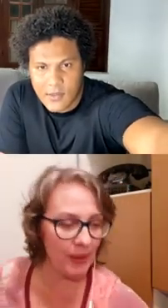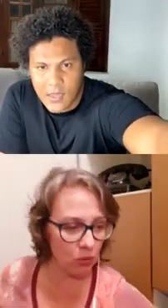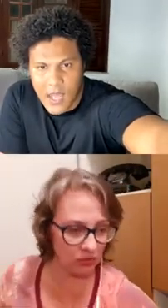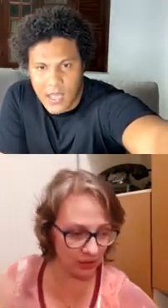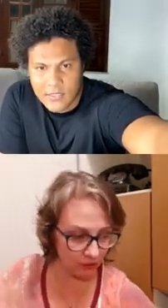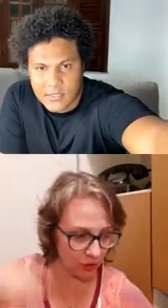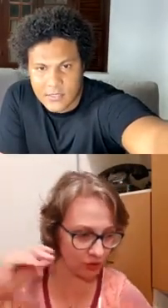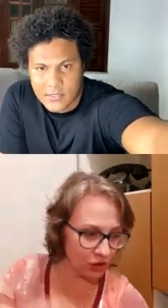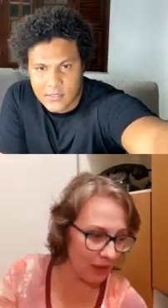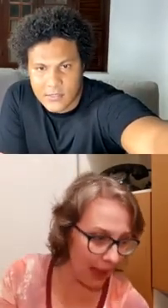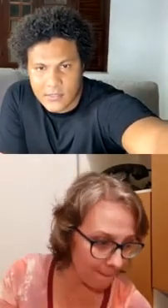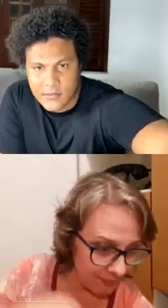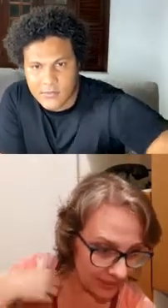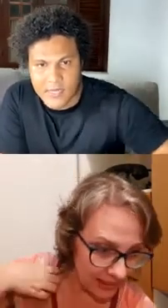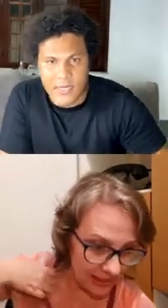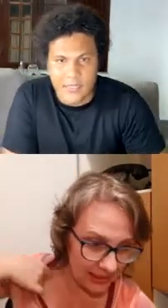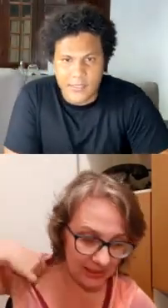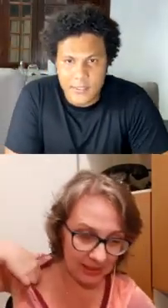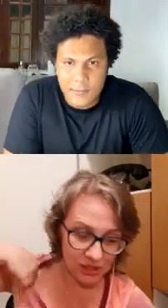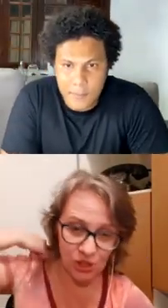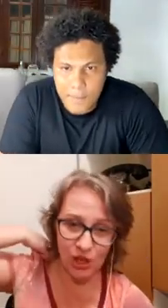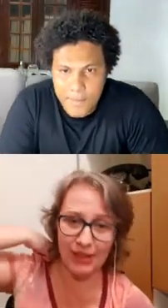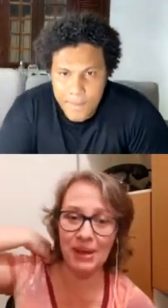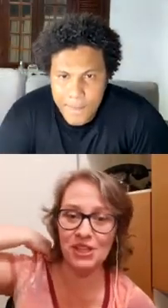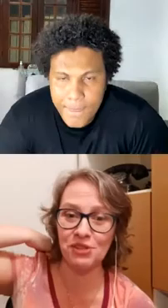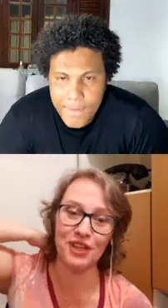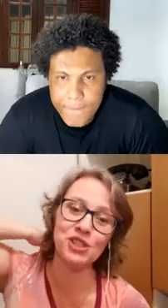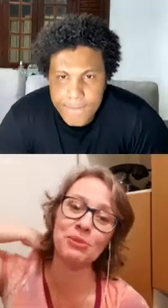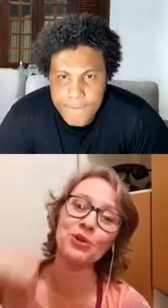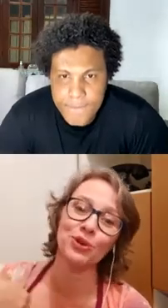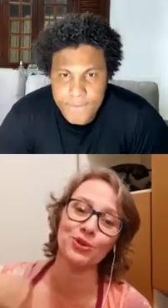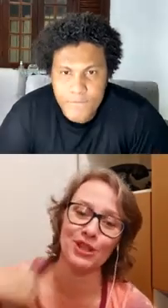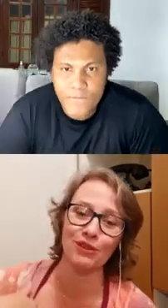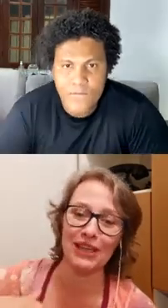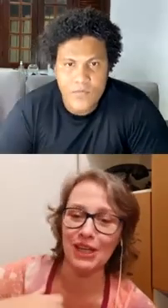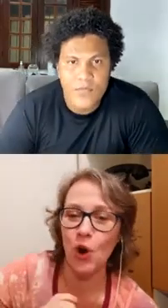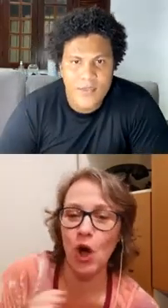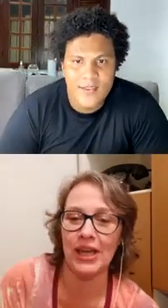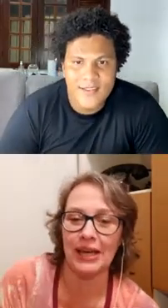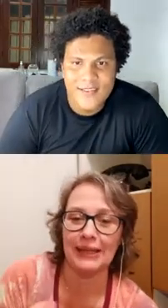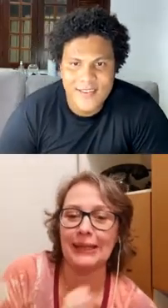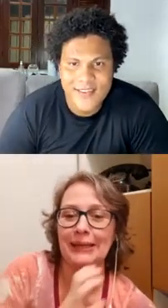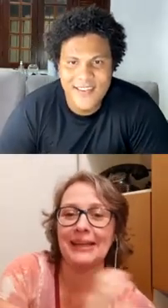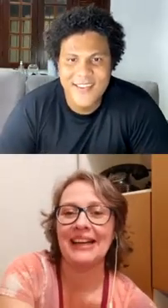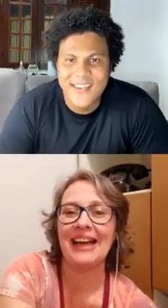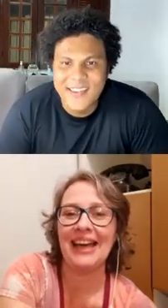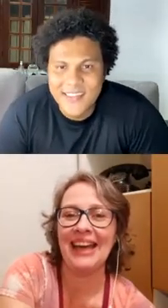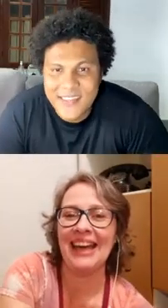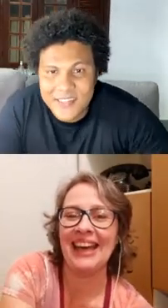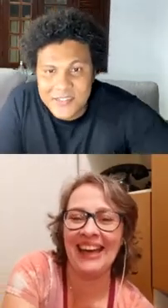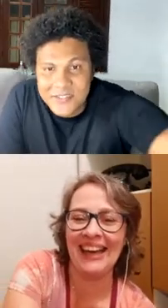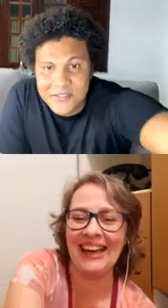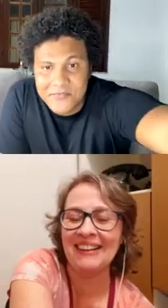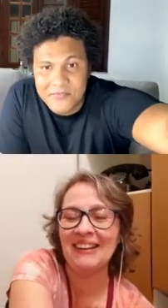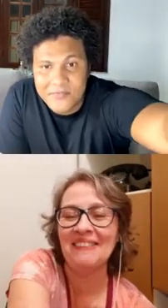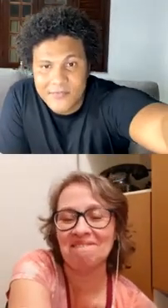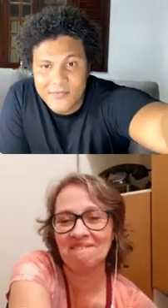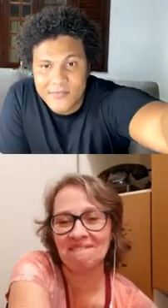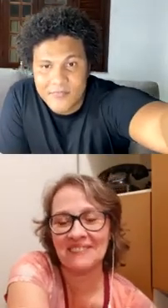alguma pergunta, que eu vou continuar. Que a gente só tem mais 20 minutos, então tem que correr.